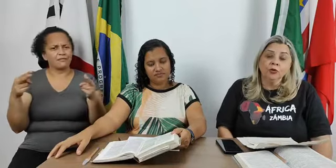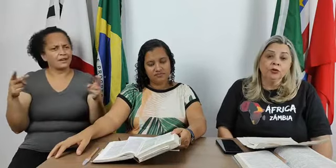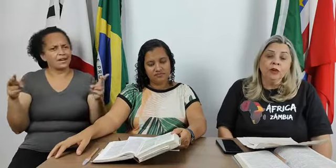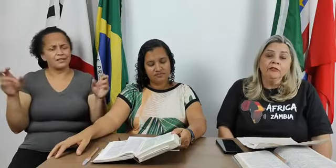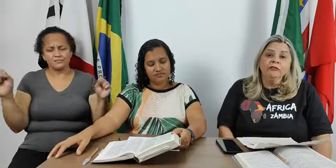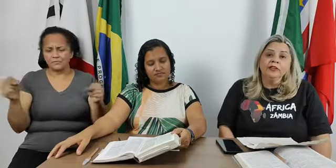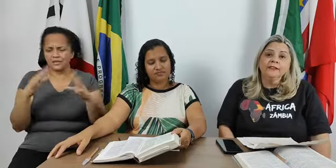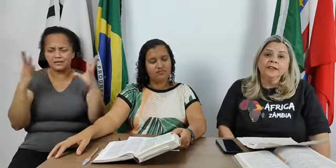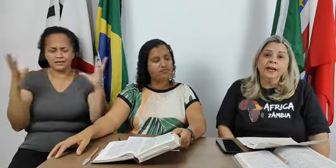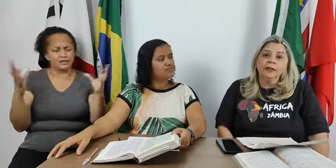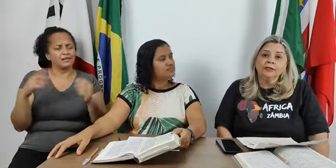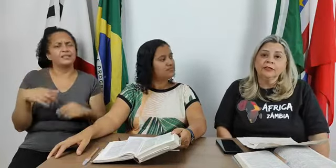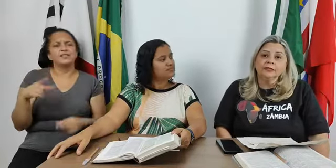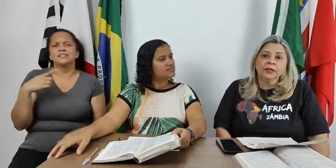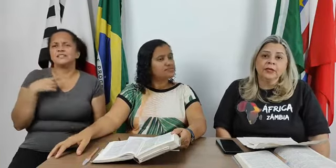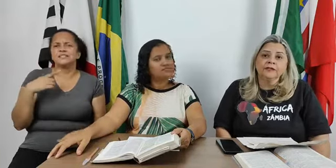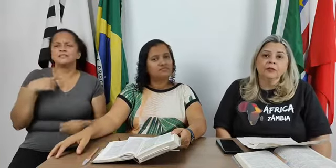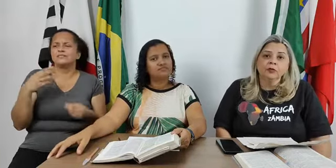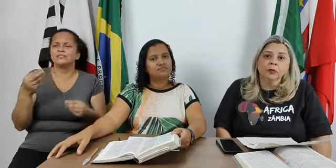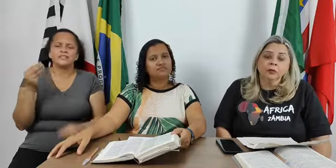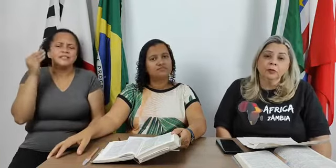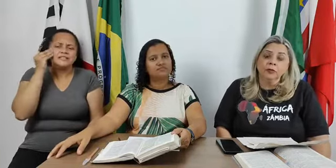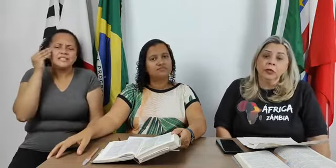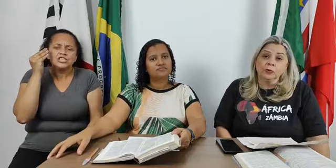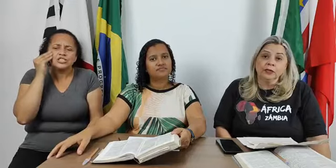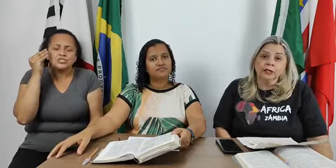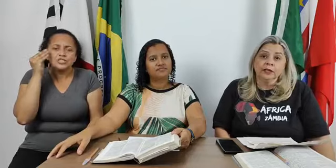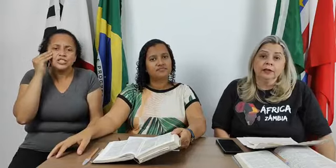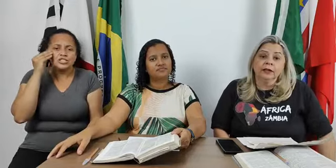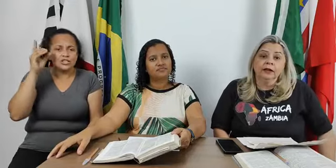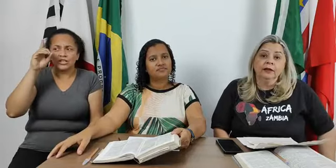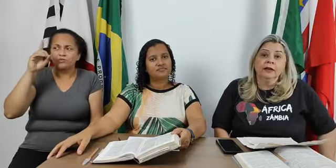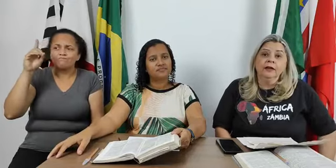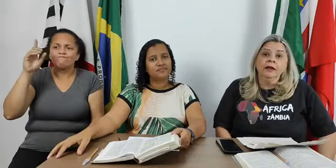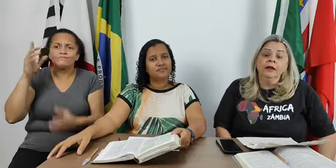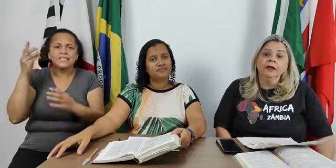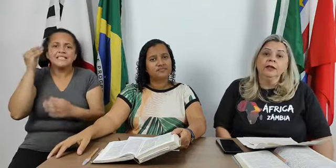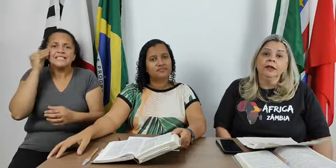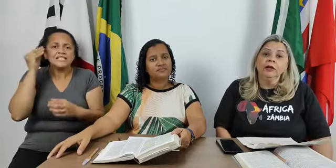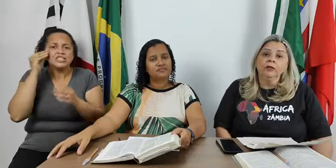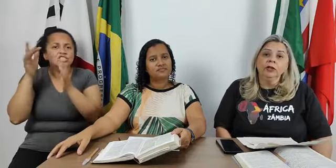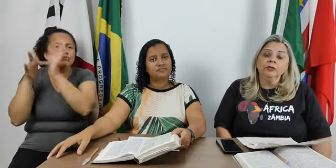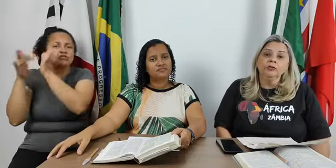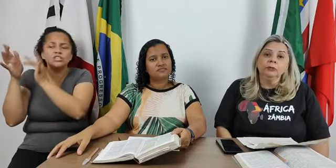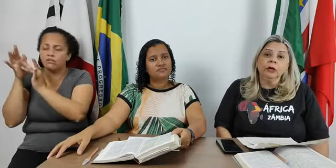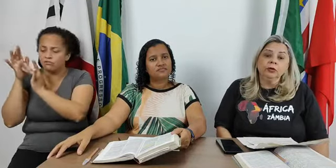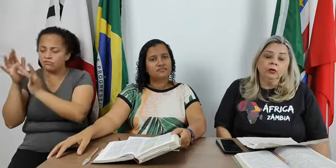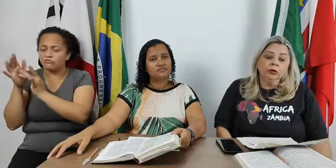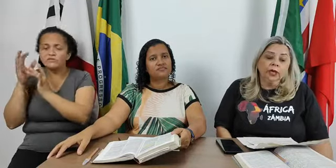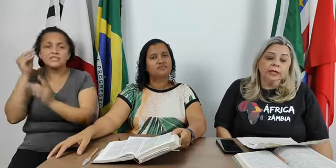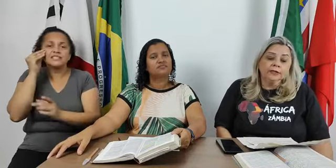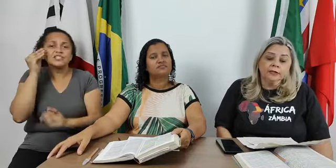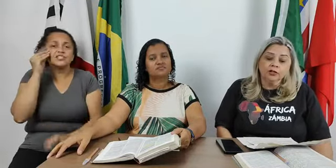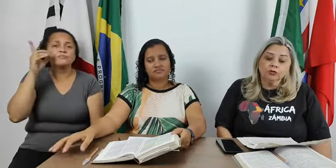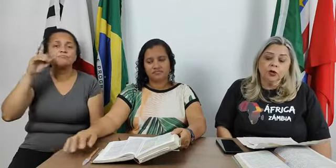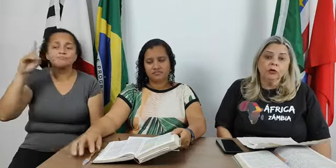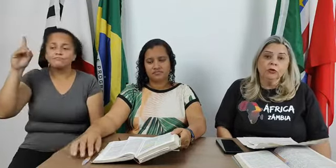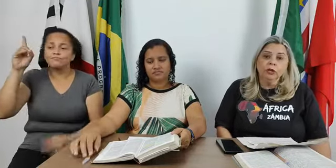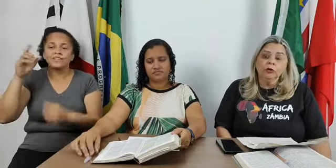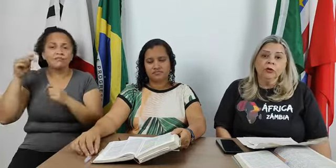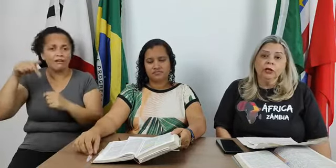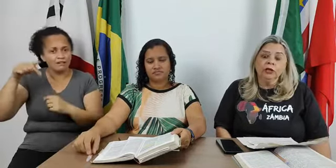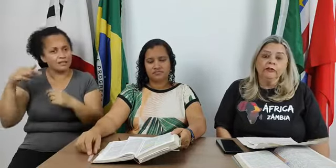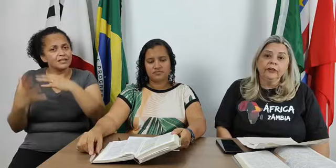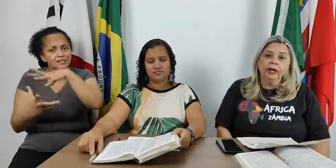viram muito, vivenciaram essa experiência com o próprio Deus aqui na Terra, né? Então, isso impactou eles. E